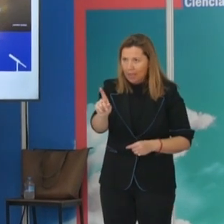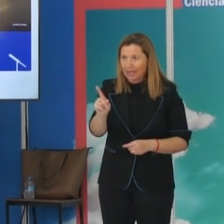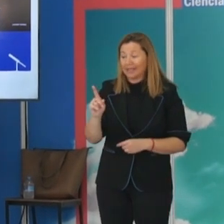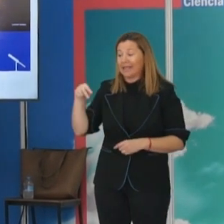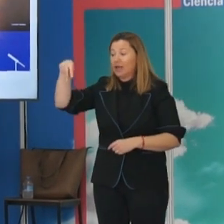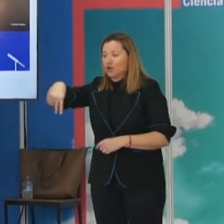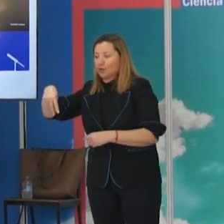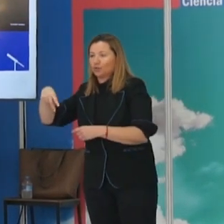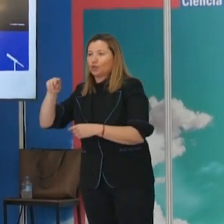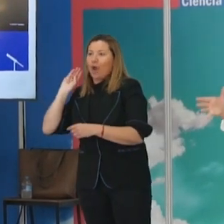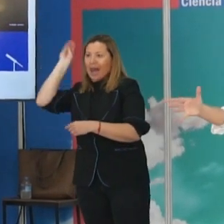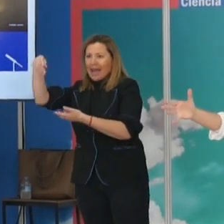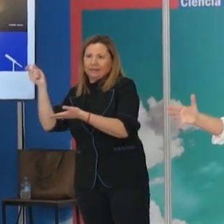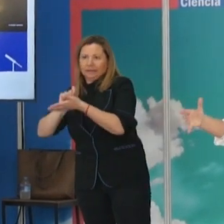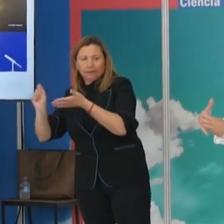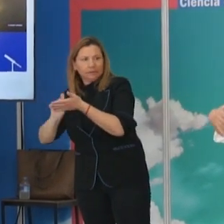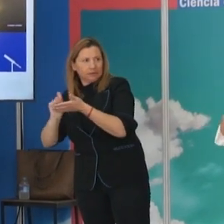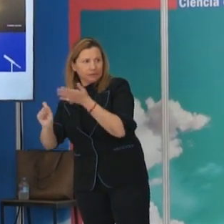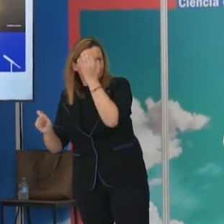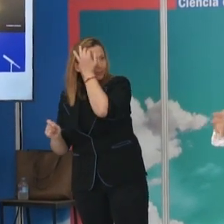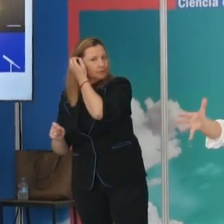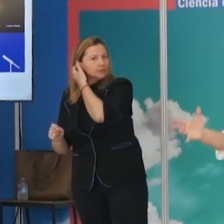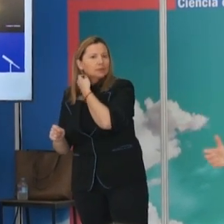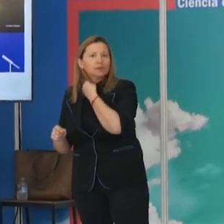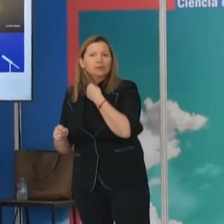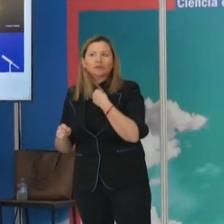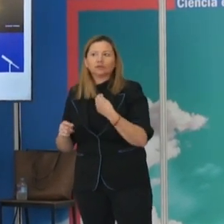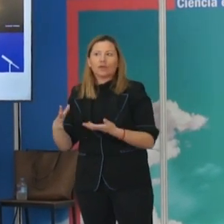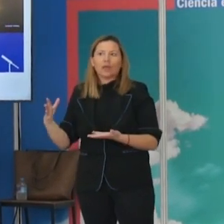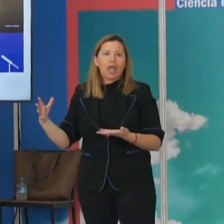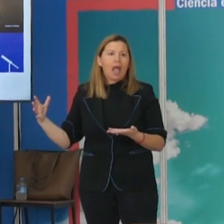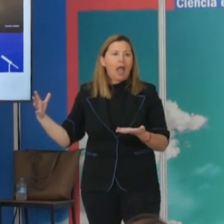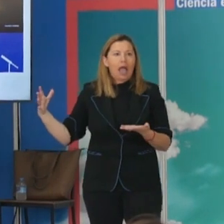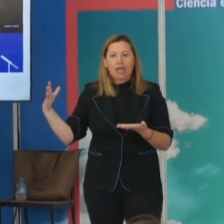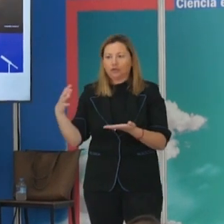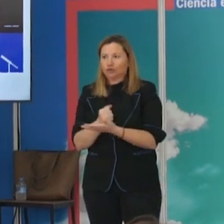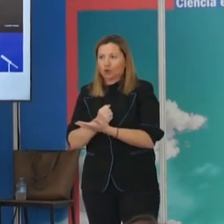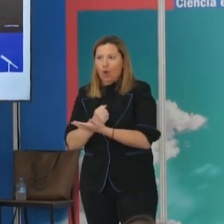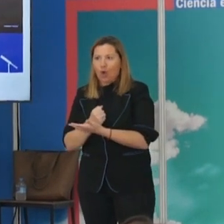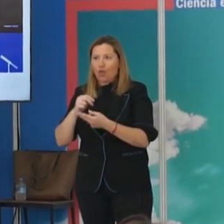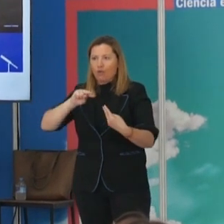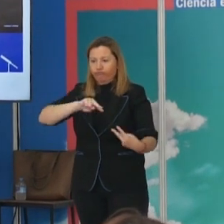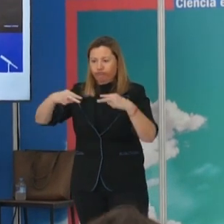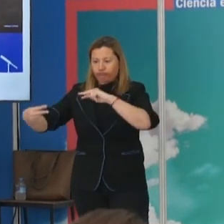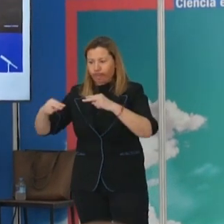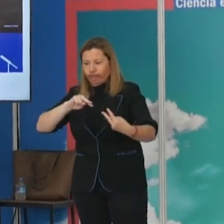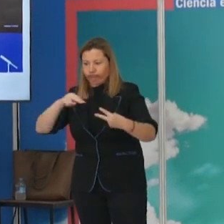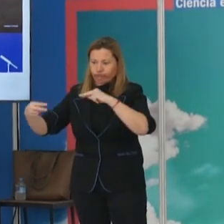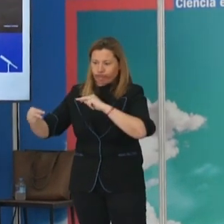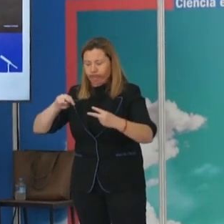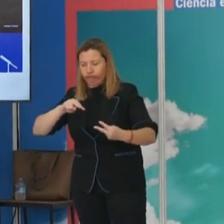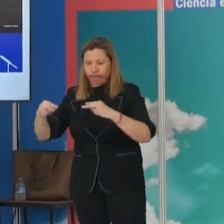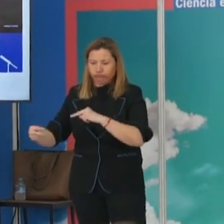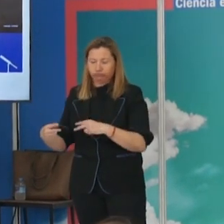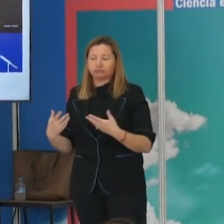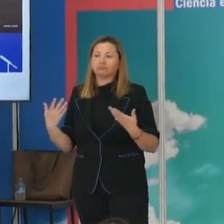latín. Había que hacer llegar su obra a todo el mundo y había que traducirlo. Ahí, con dos pares